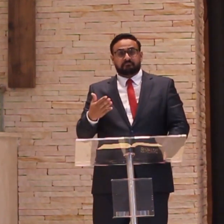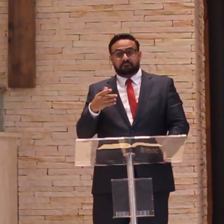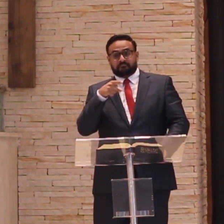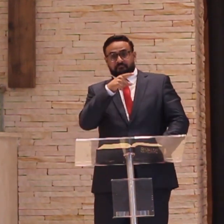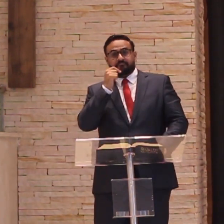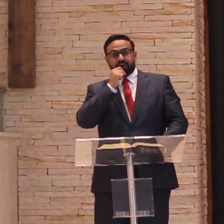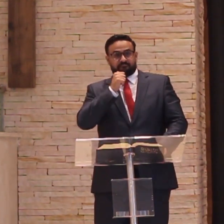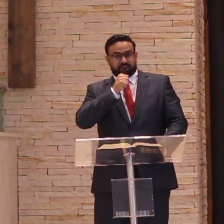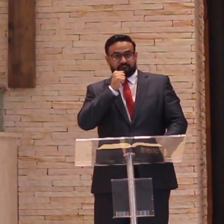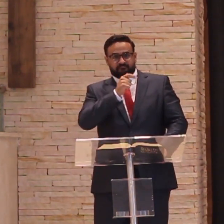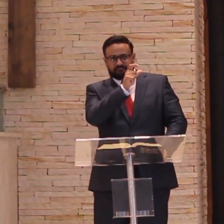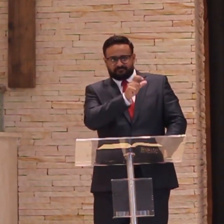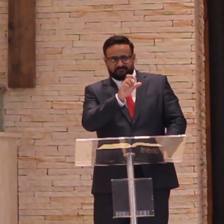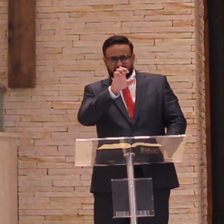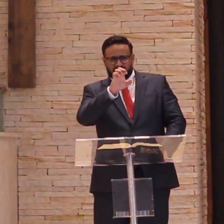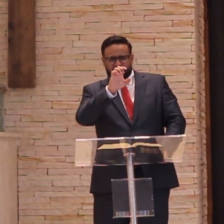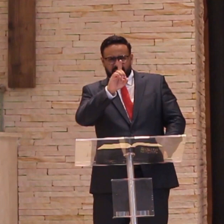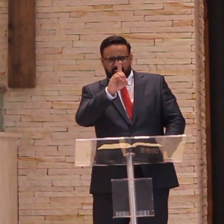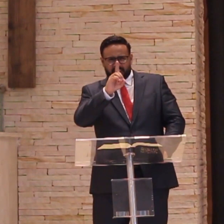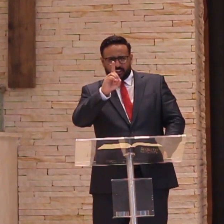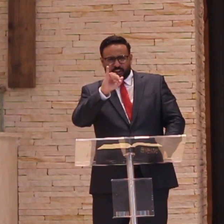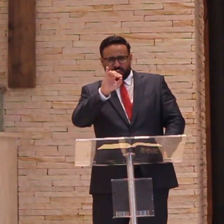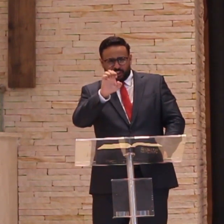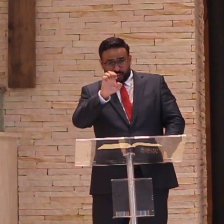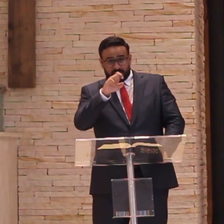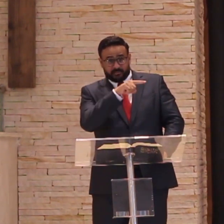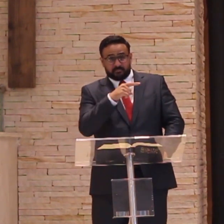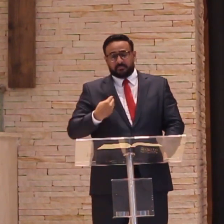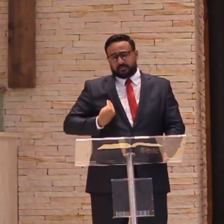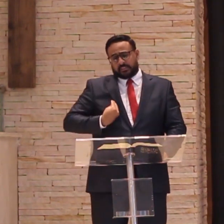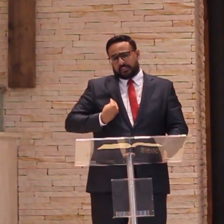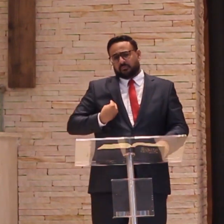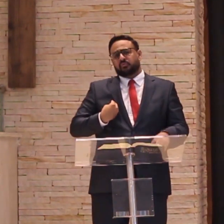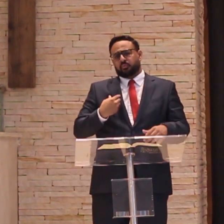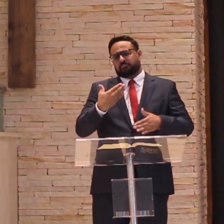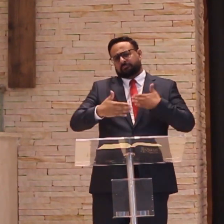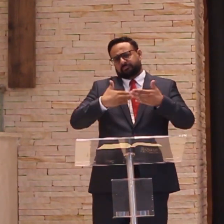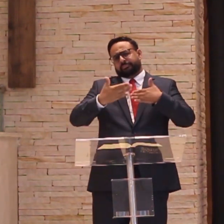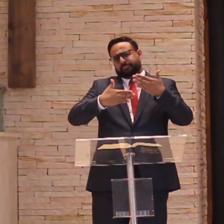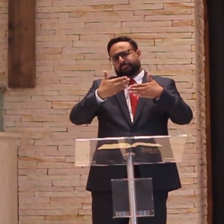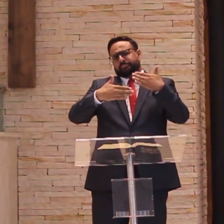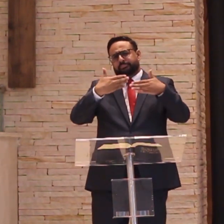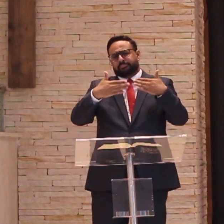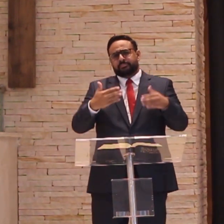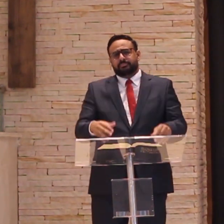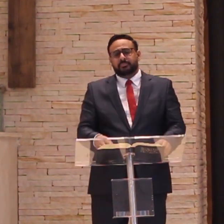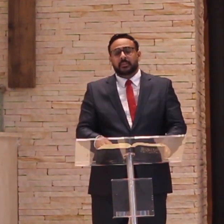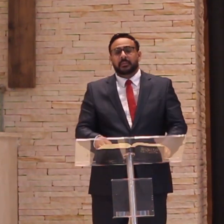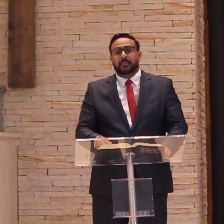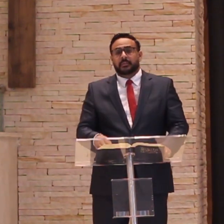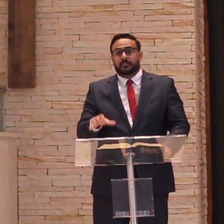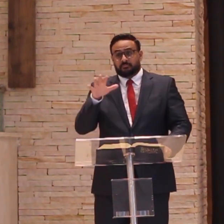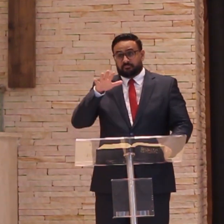poder levar mantimento, armas e outras coisas para a guerra.